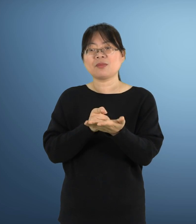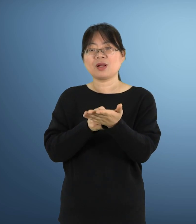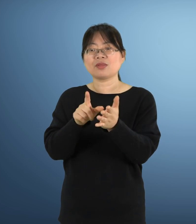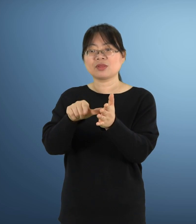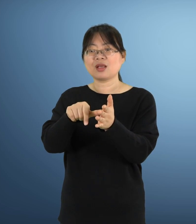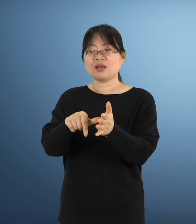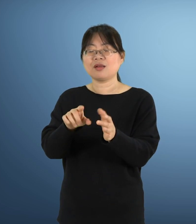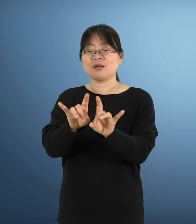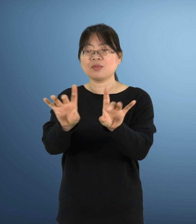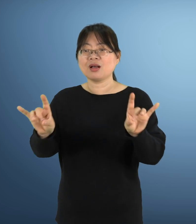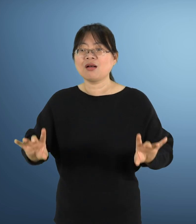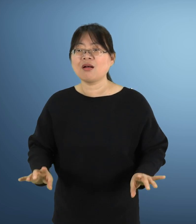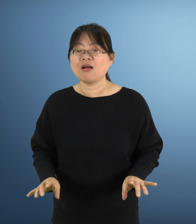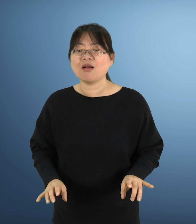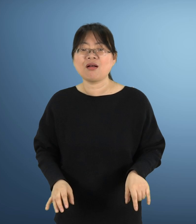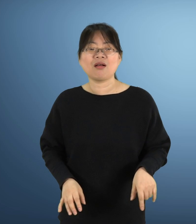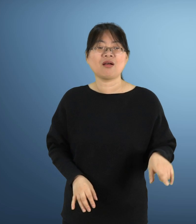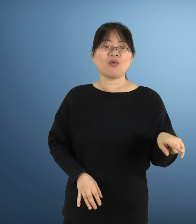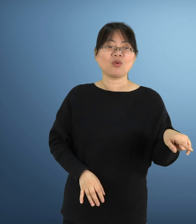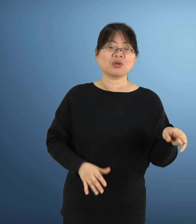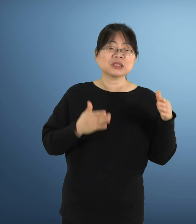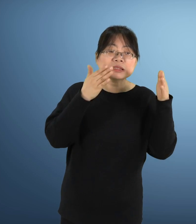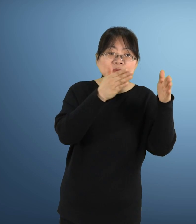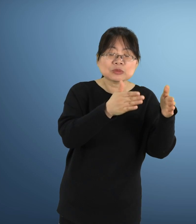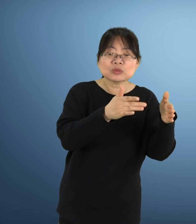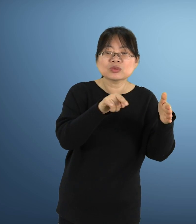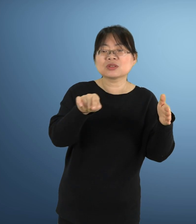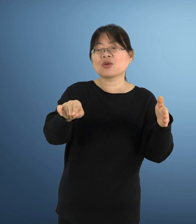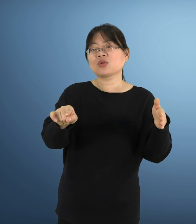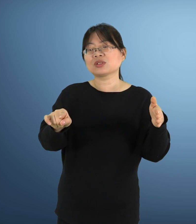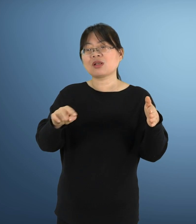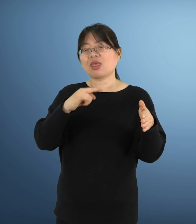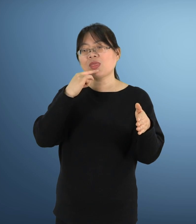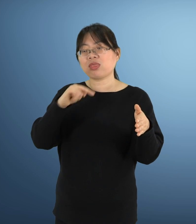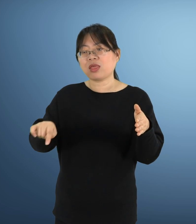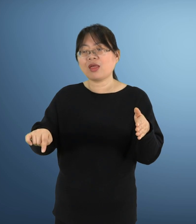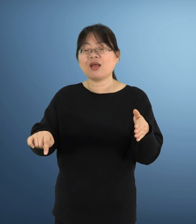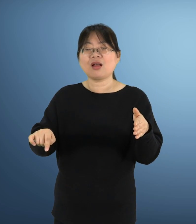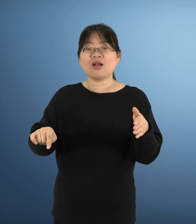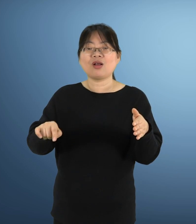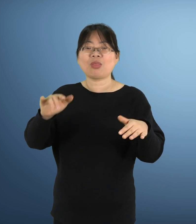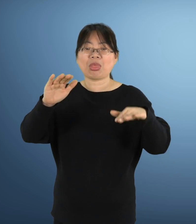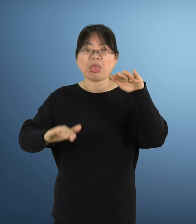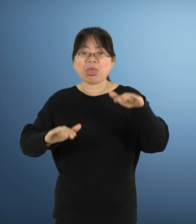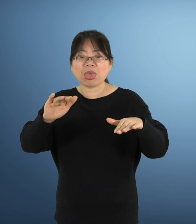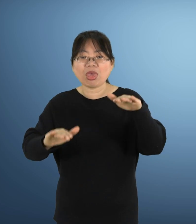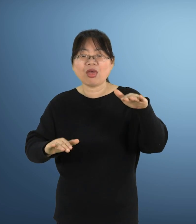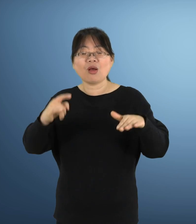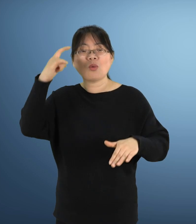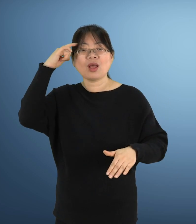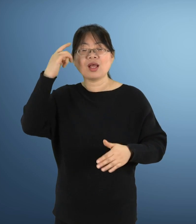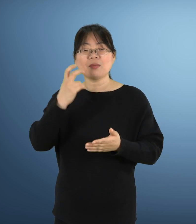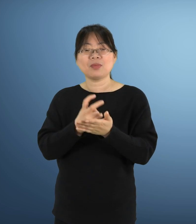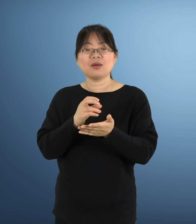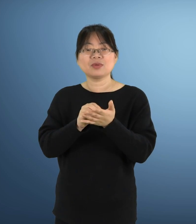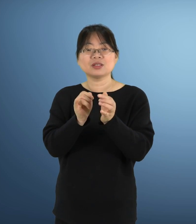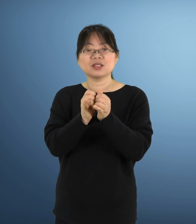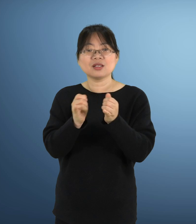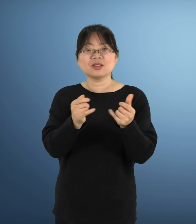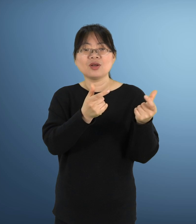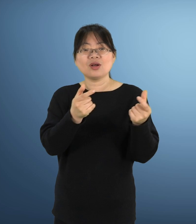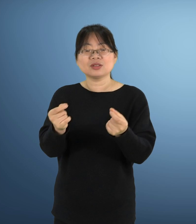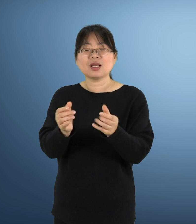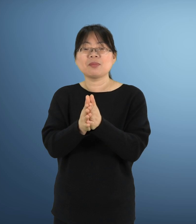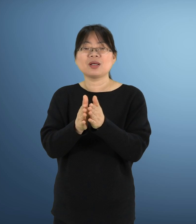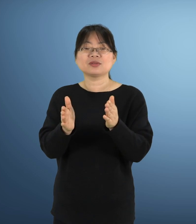이쪽에 쏠리면 이쪽에 구멍이 나고 불균형적인, 왜? 입안하는 자들이 전부 아파트